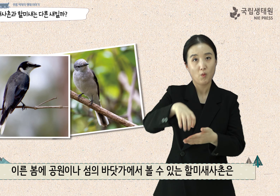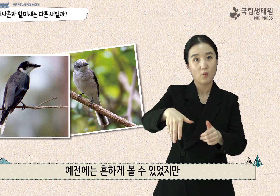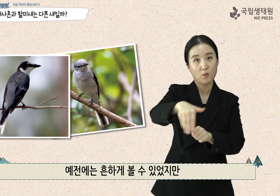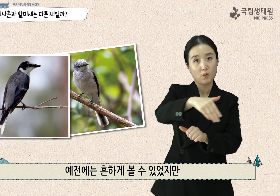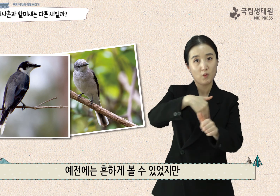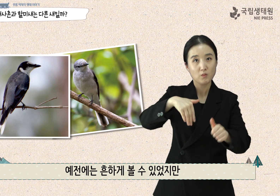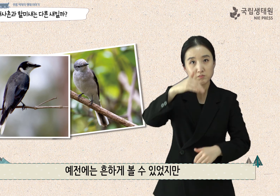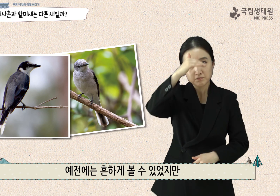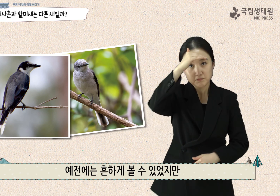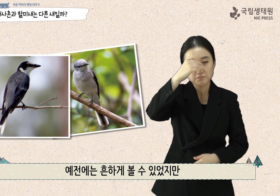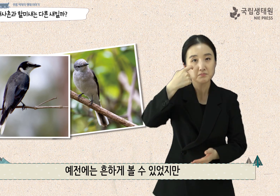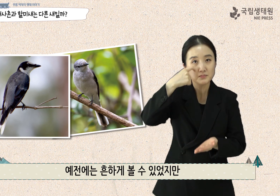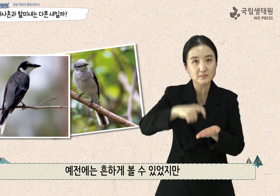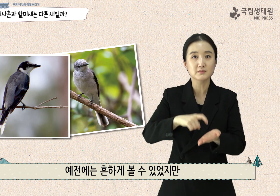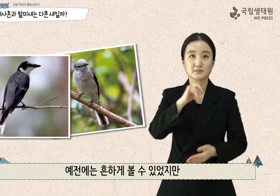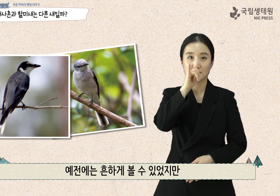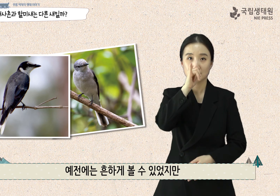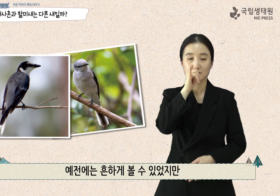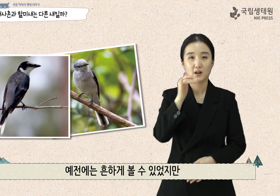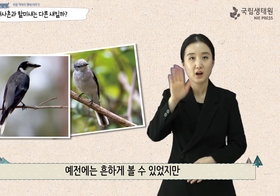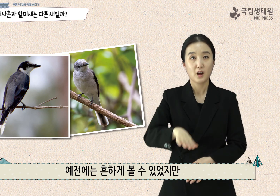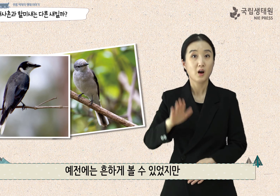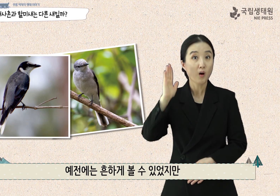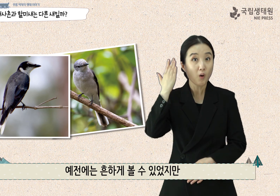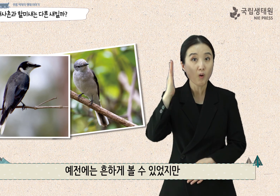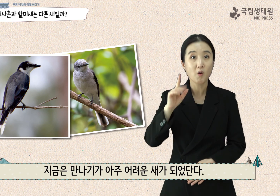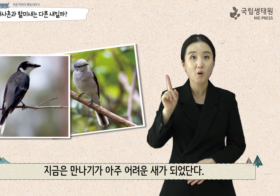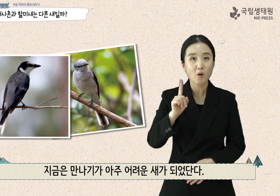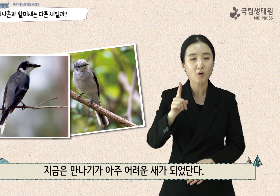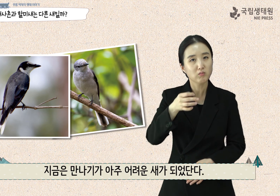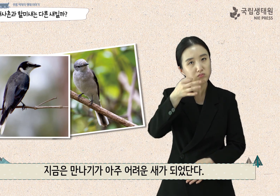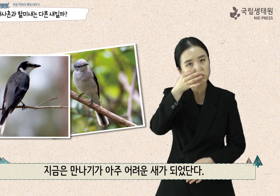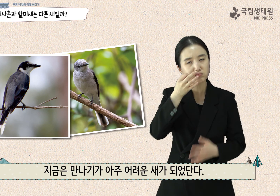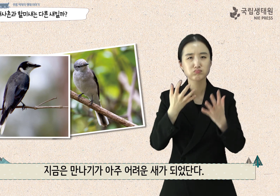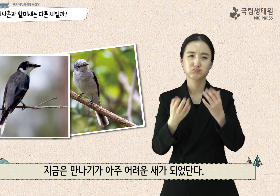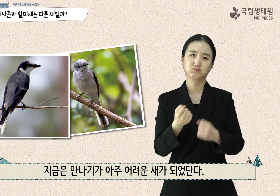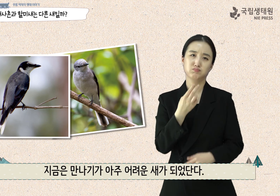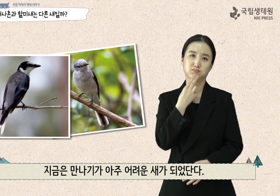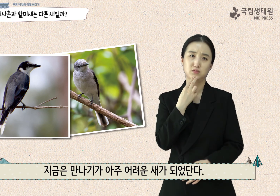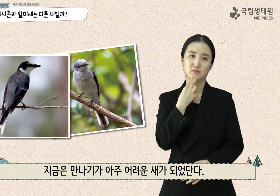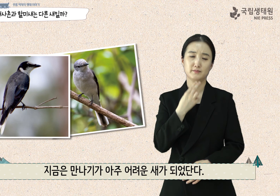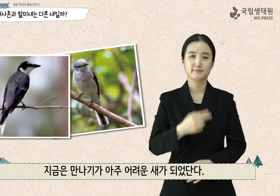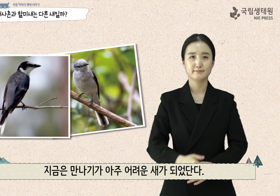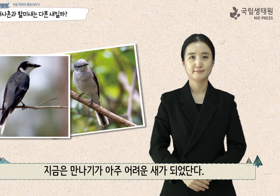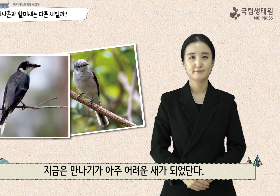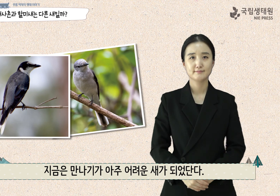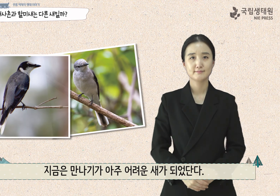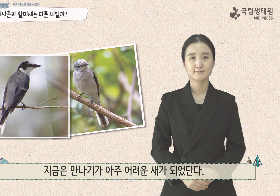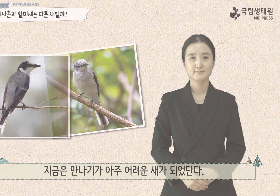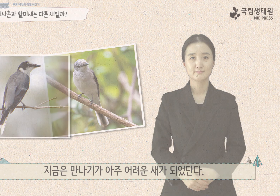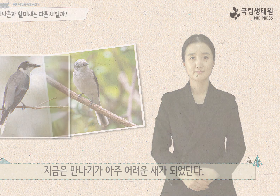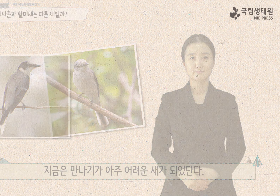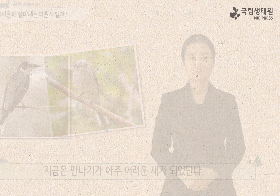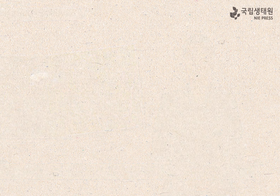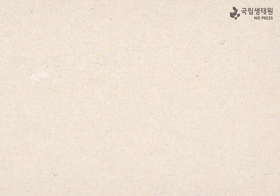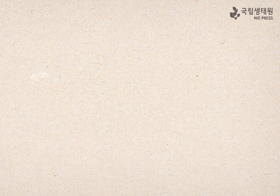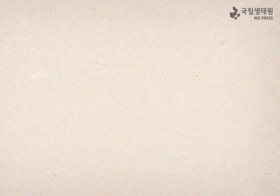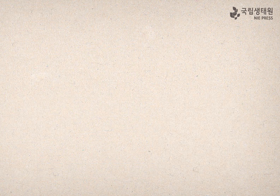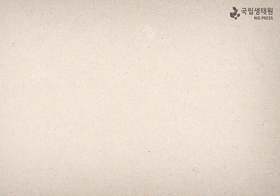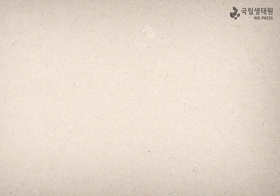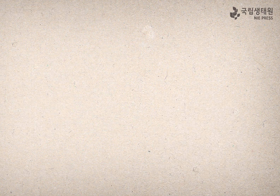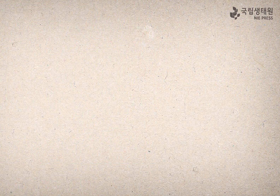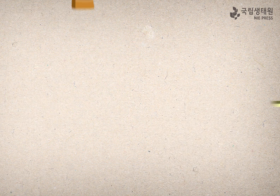사촌은 예전에는 흔하게 볼 수 있었지만 지금은 만나기가 아주 어려운 새가 되었단다.